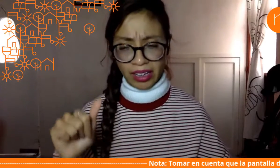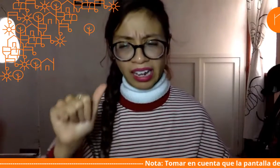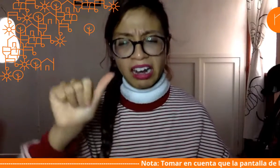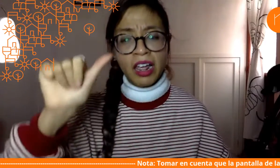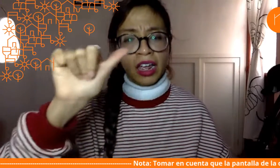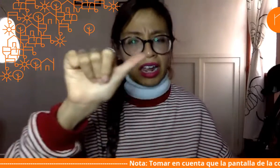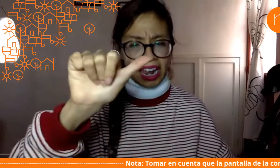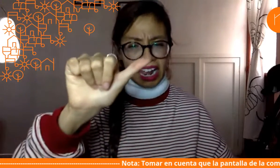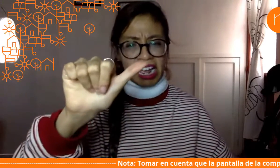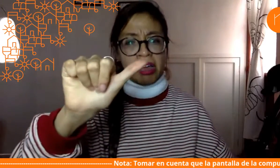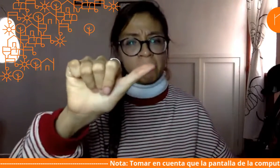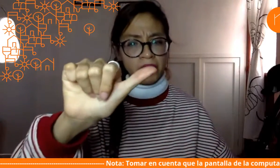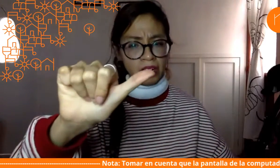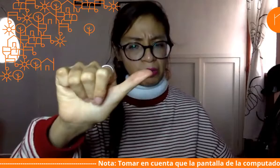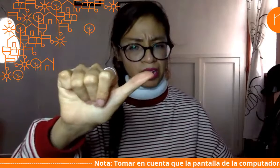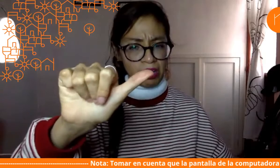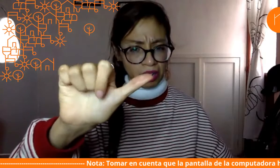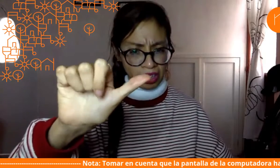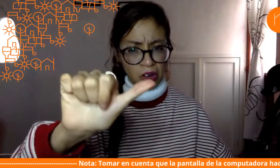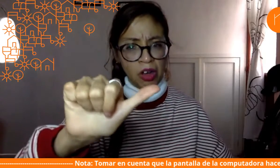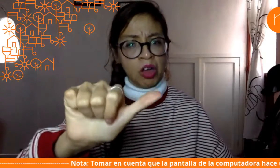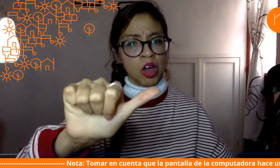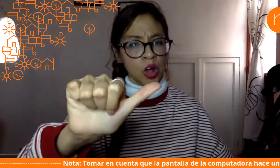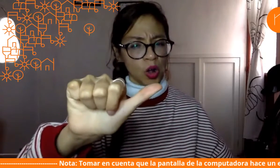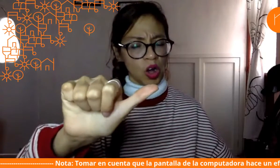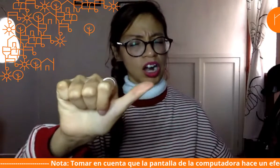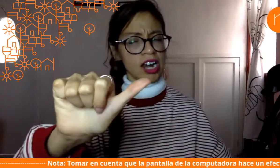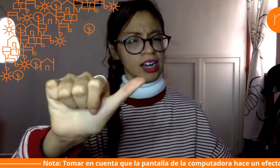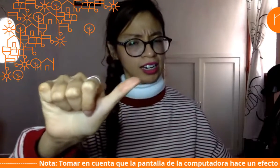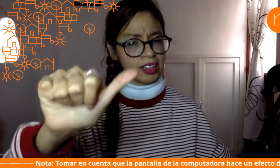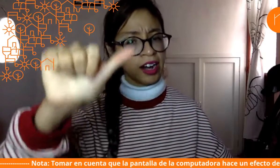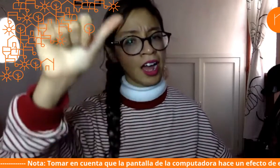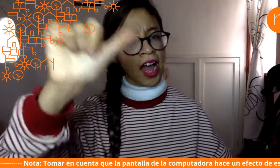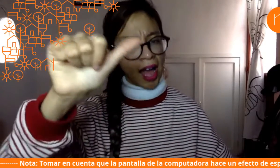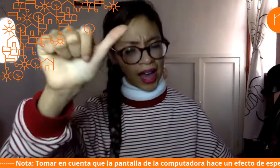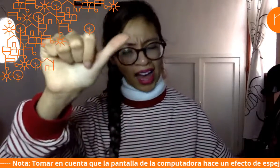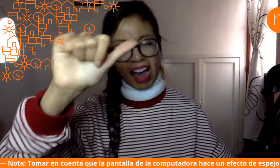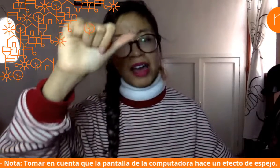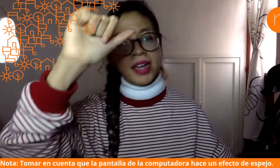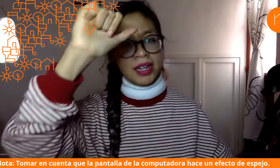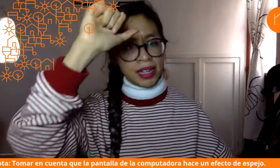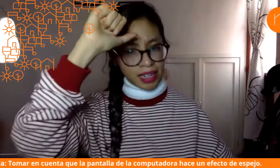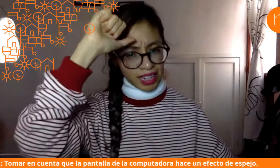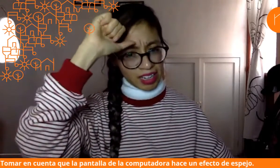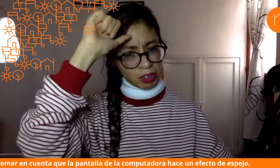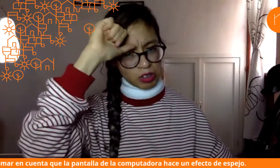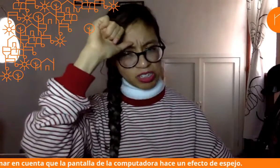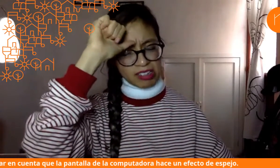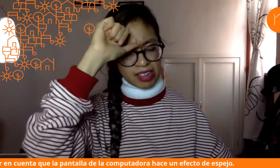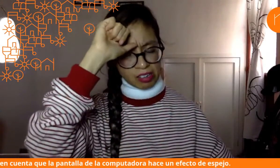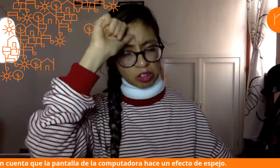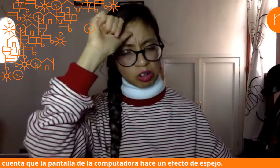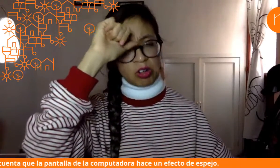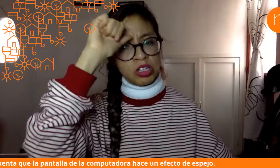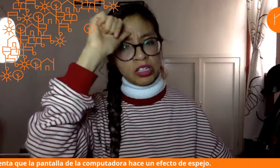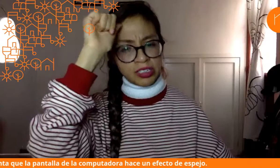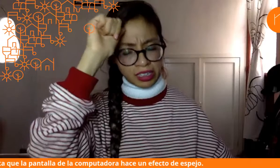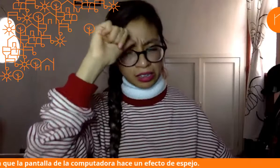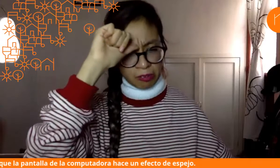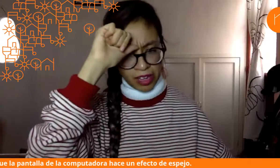quitar. Y mi nombre lo indico con la letra A. Y entonces esto